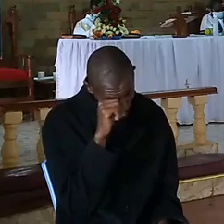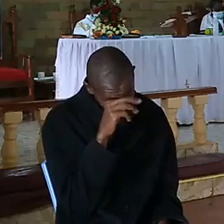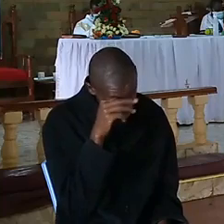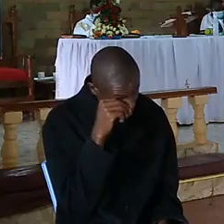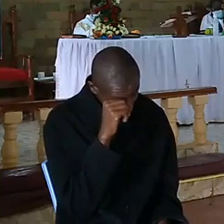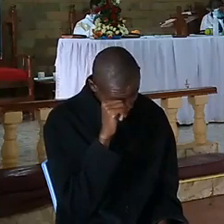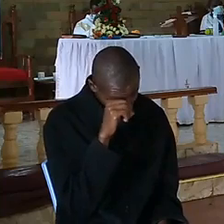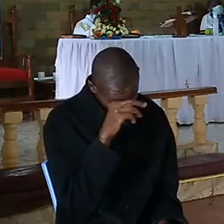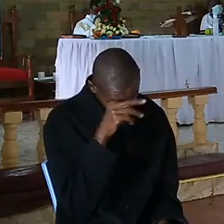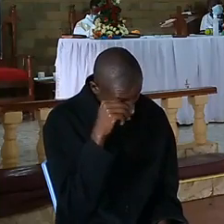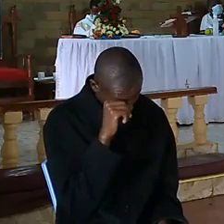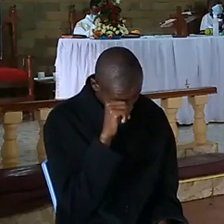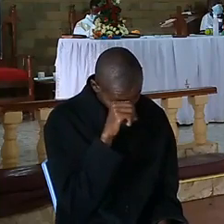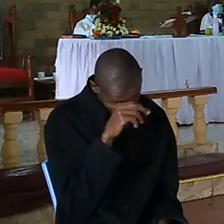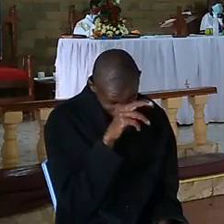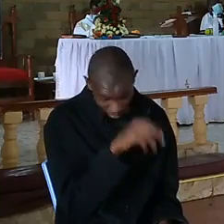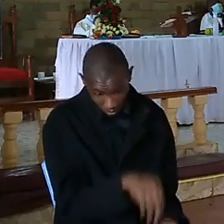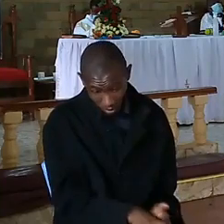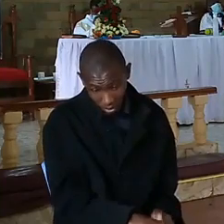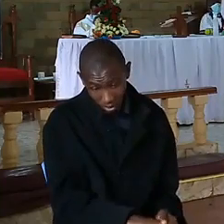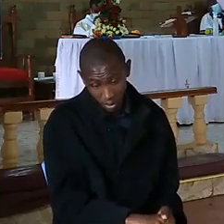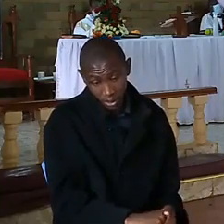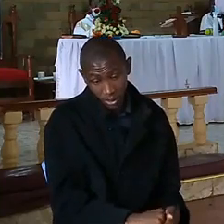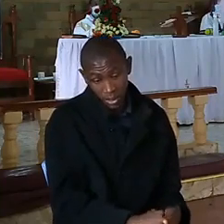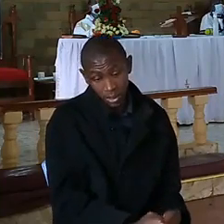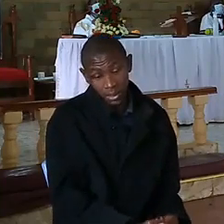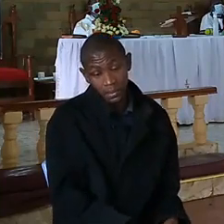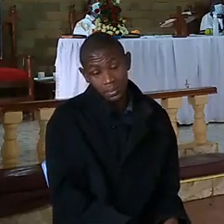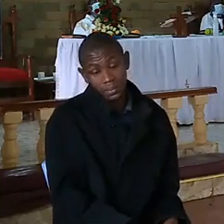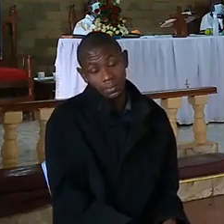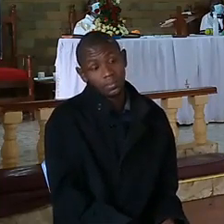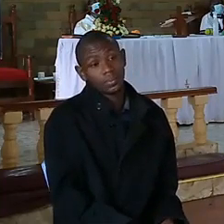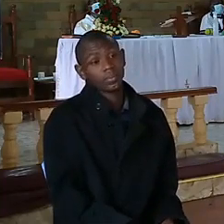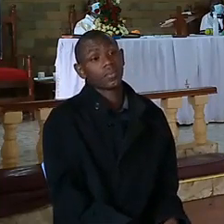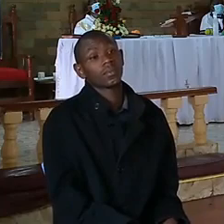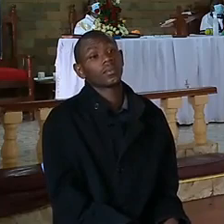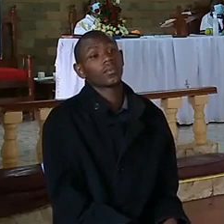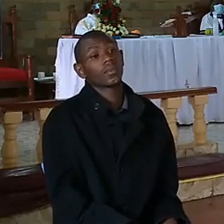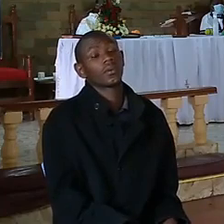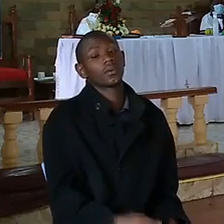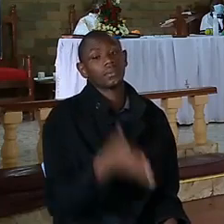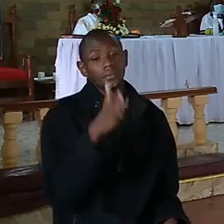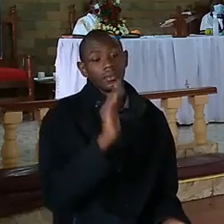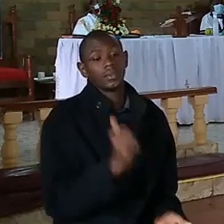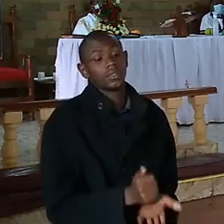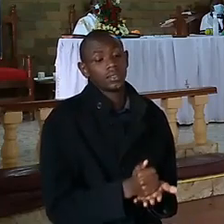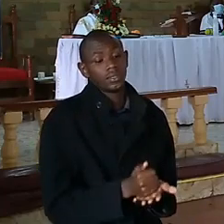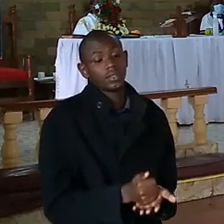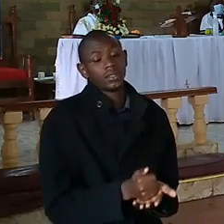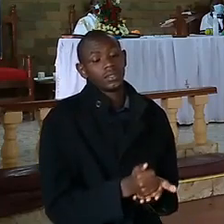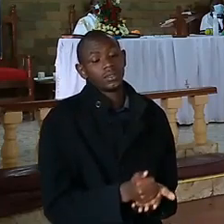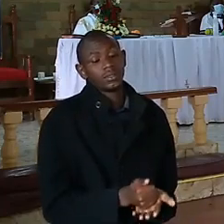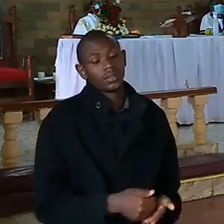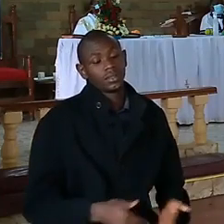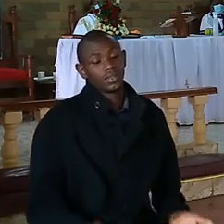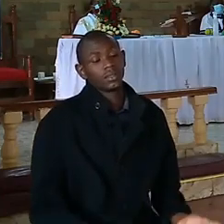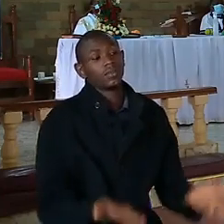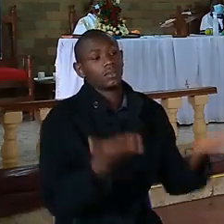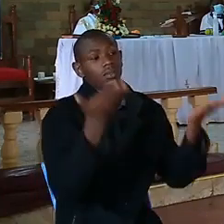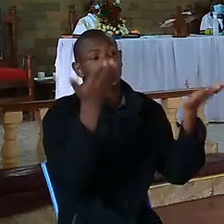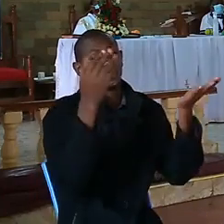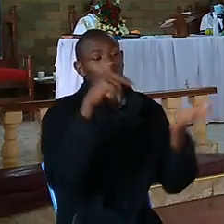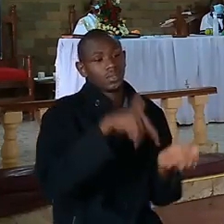kũgĩe na wĩira ũngĩ mwerũ andũ maronekete ta marĩ thĩ mwathani aramakinyĩra na guoko gwake kwa hinya aramarũgamia